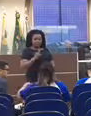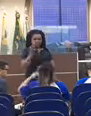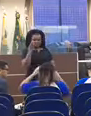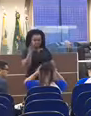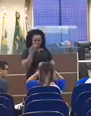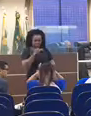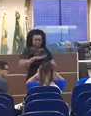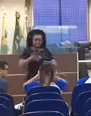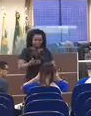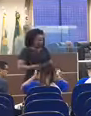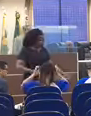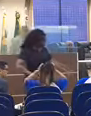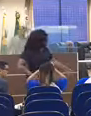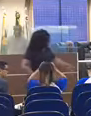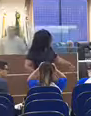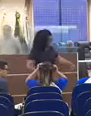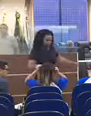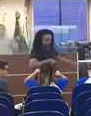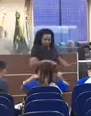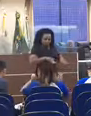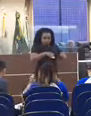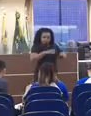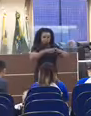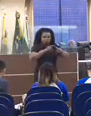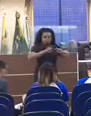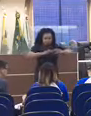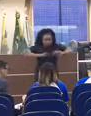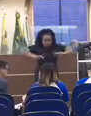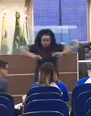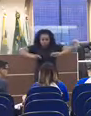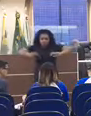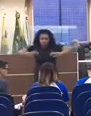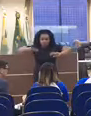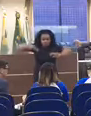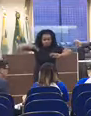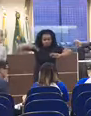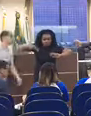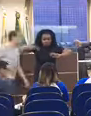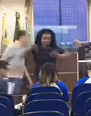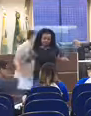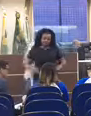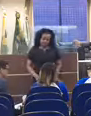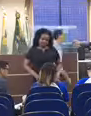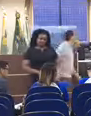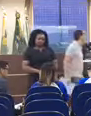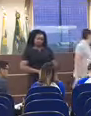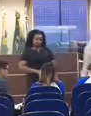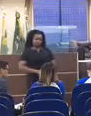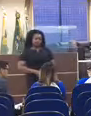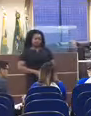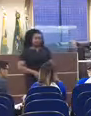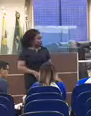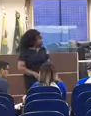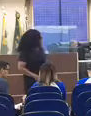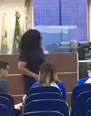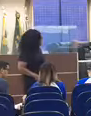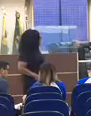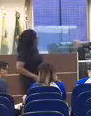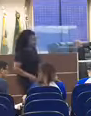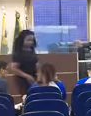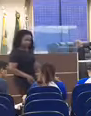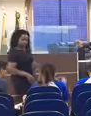discorrer aquilo que bem interessar. É importante também destacar que a partir de amanhã, aí os requerimentos,